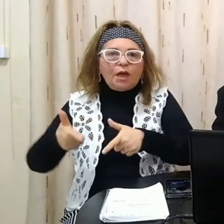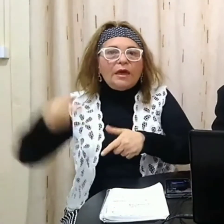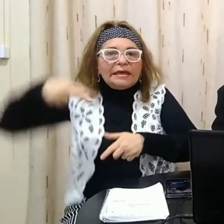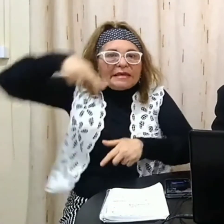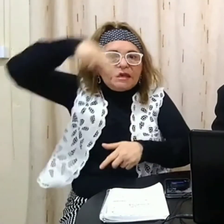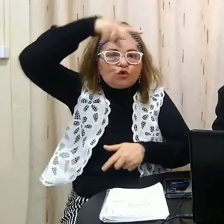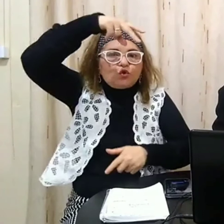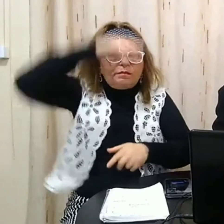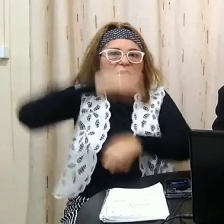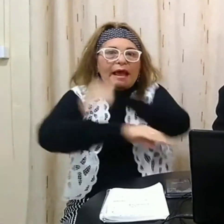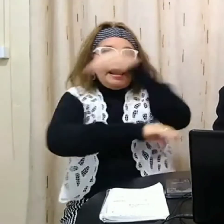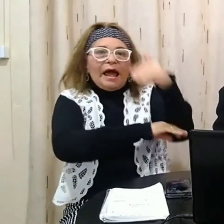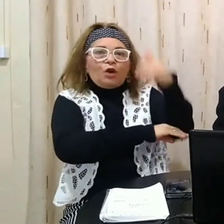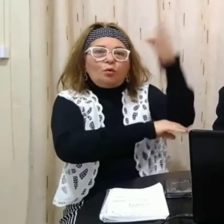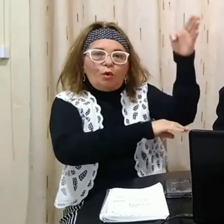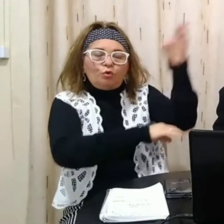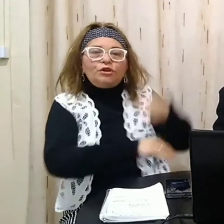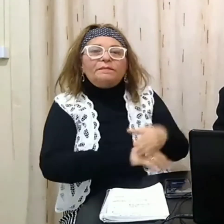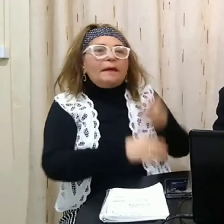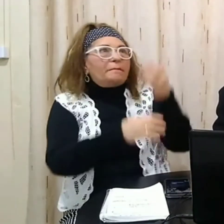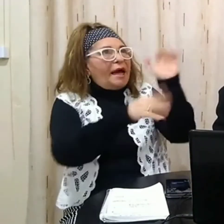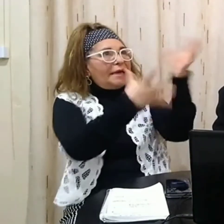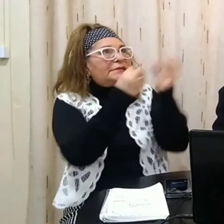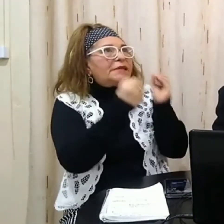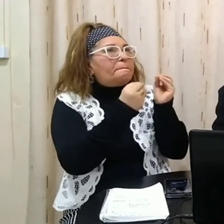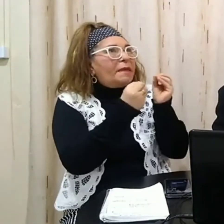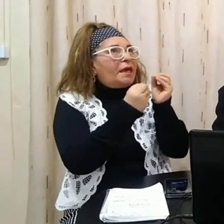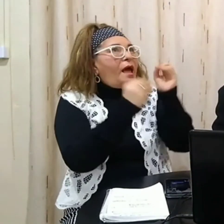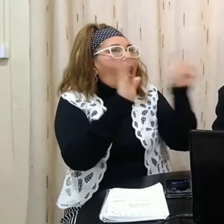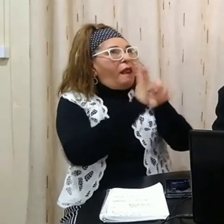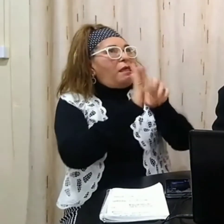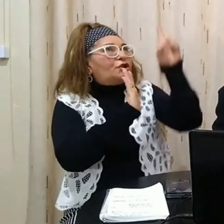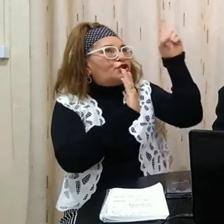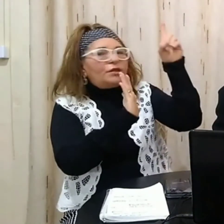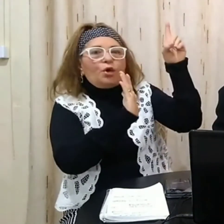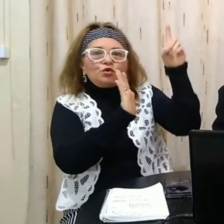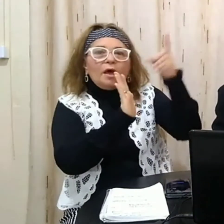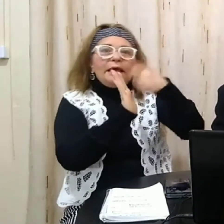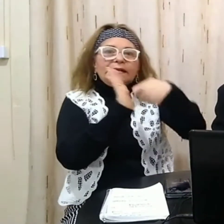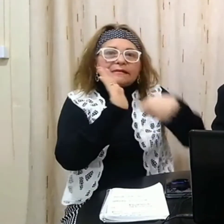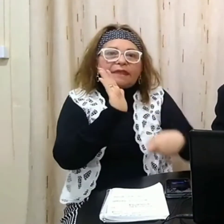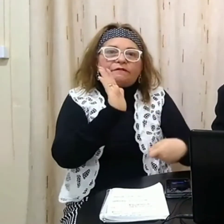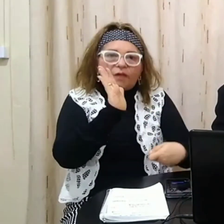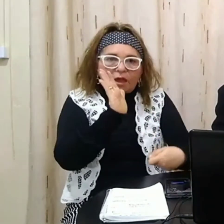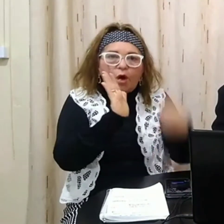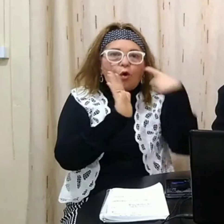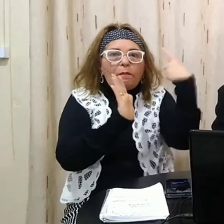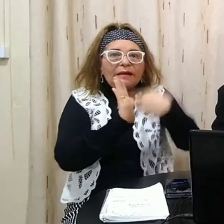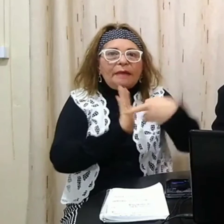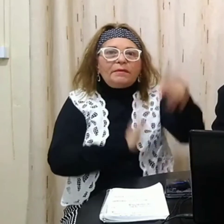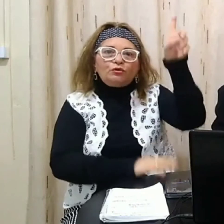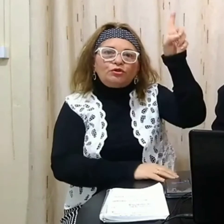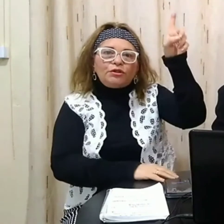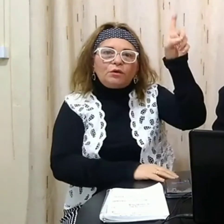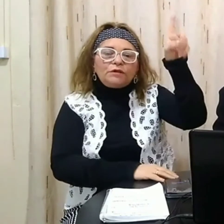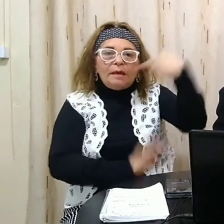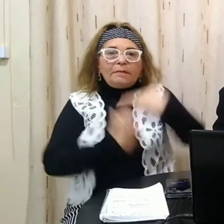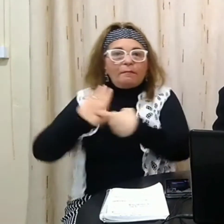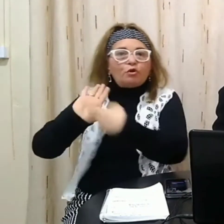receber os mandamentos, a lei de Deus, a maneira como Deus queria ser realmente servido. Mas o